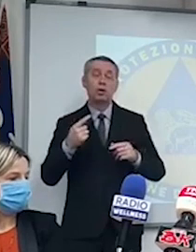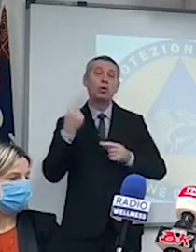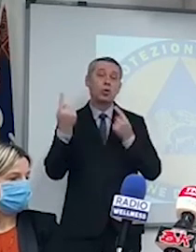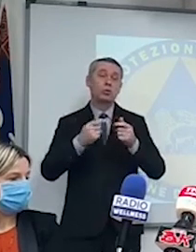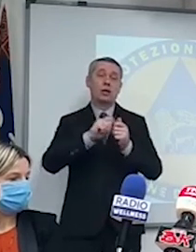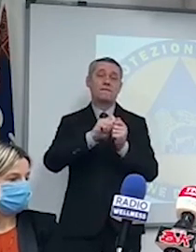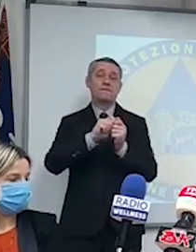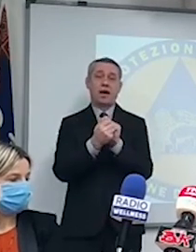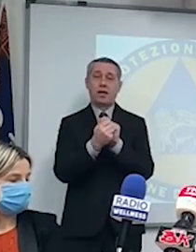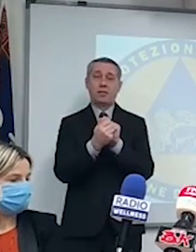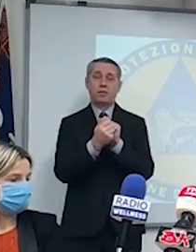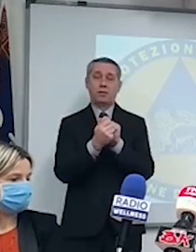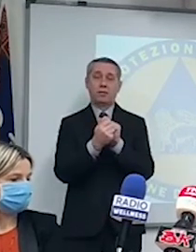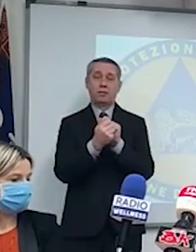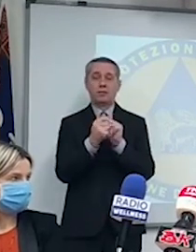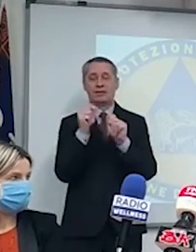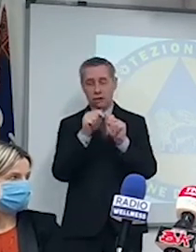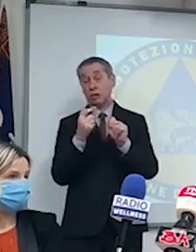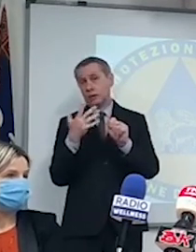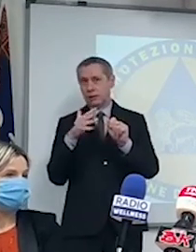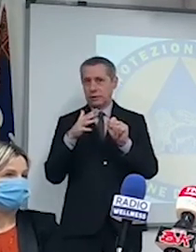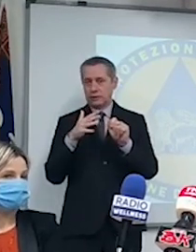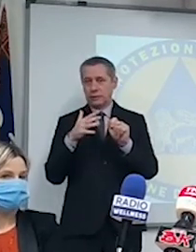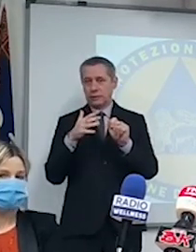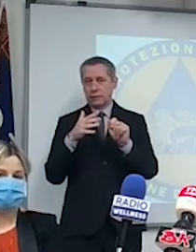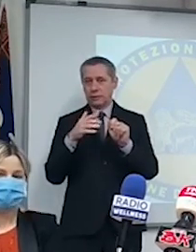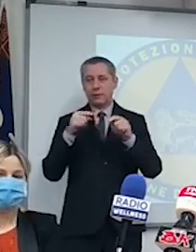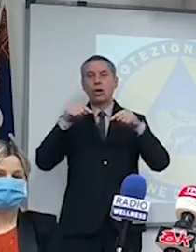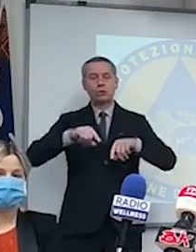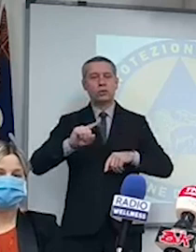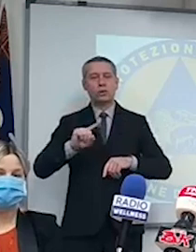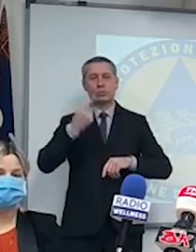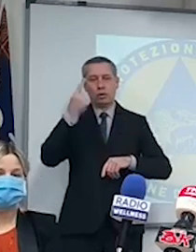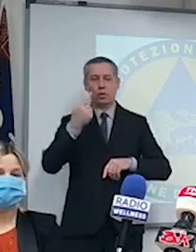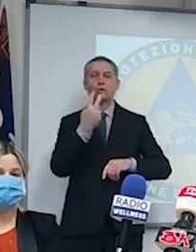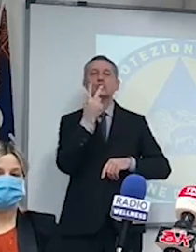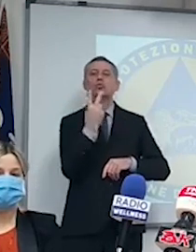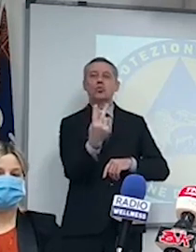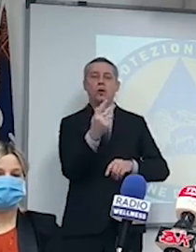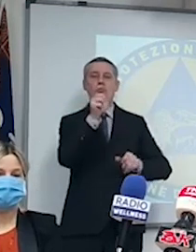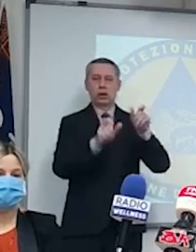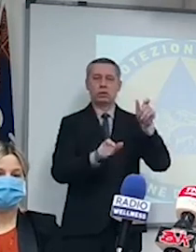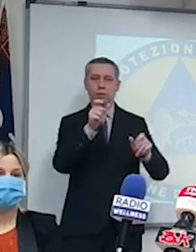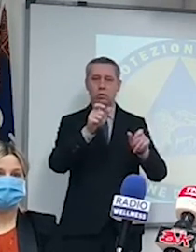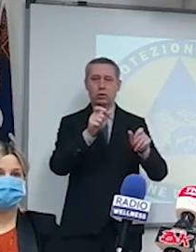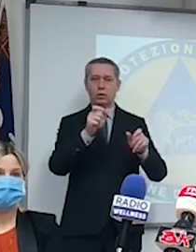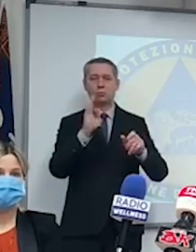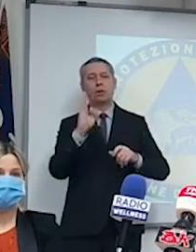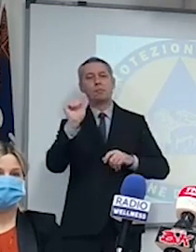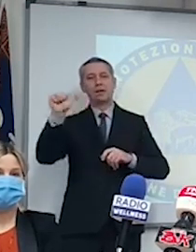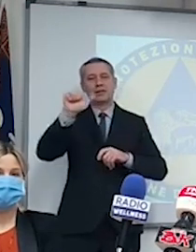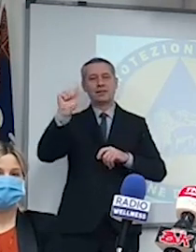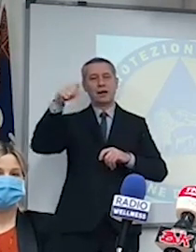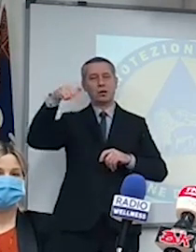peraltro vi annuncio che oggi abbiamo le prime due i primi due pazienti abbassano due indiani